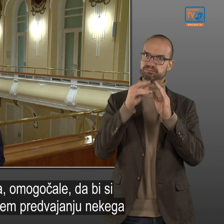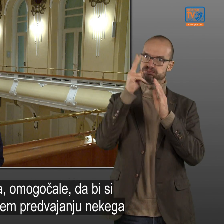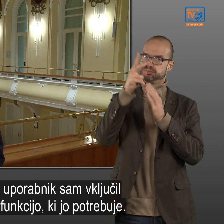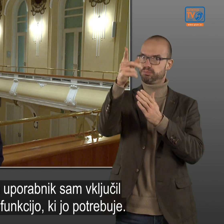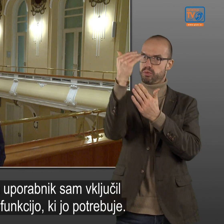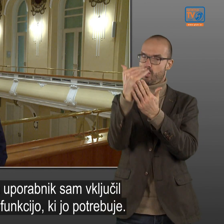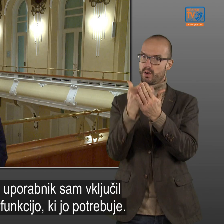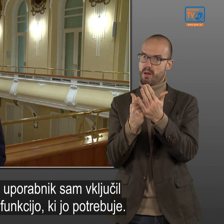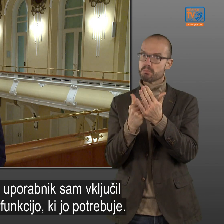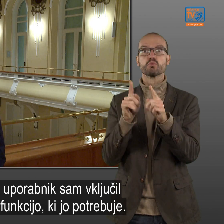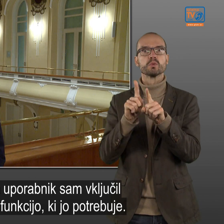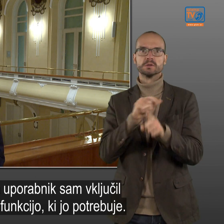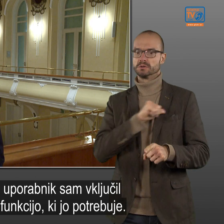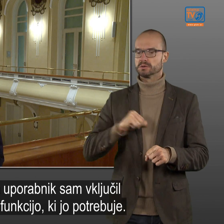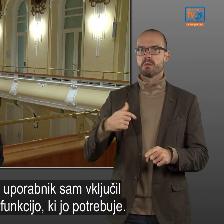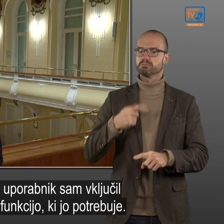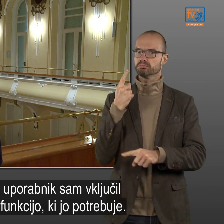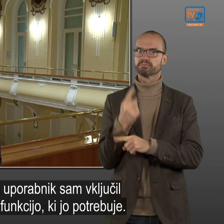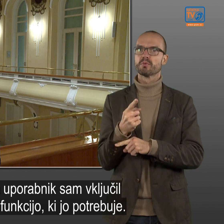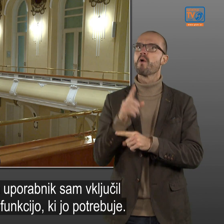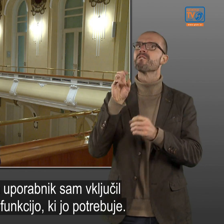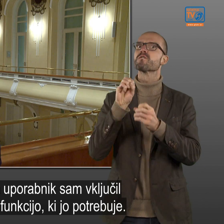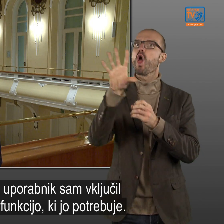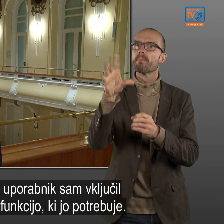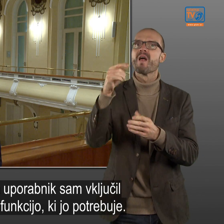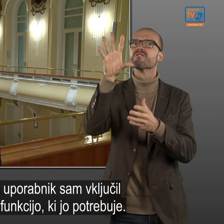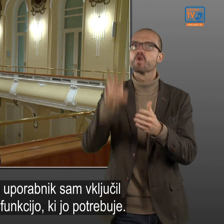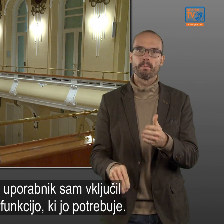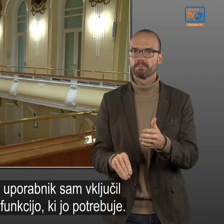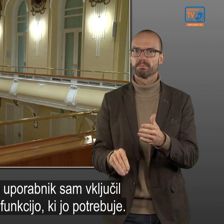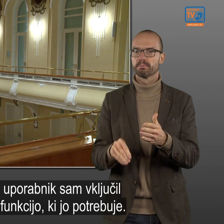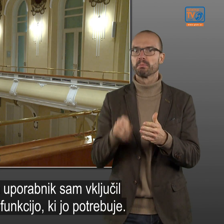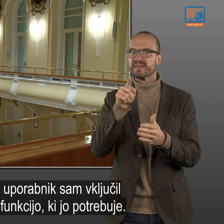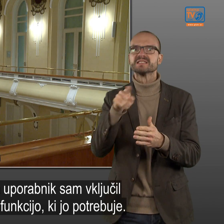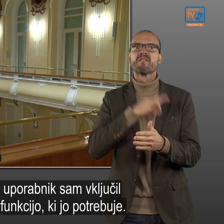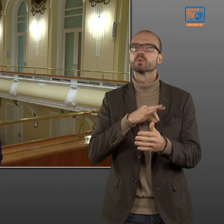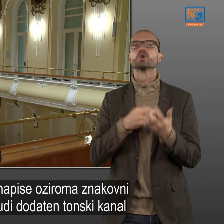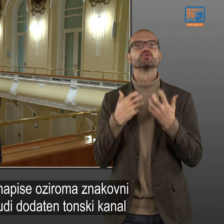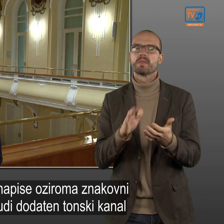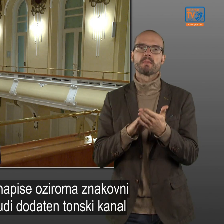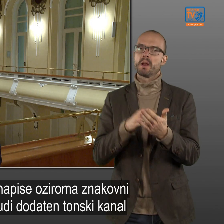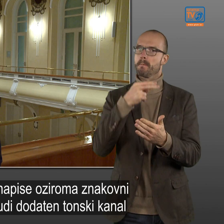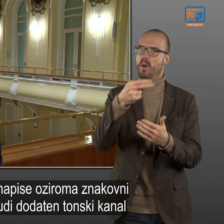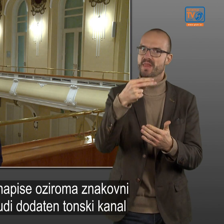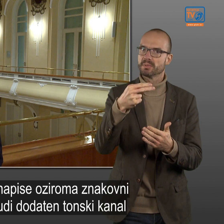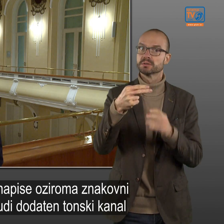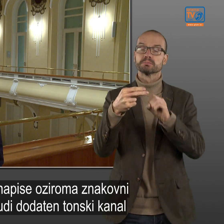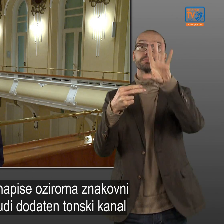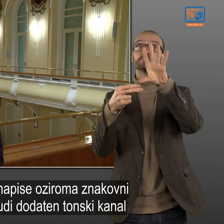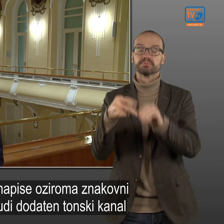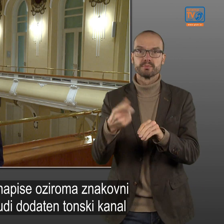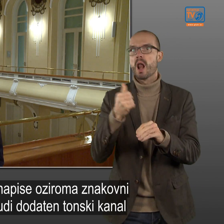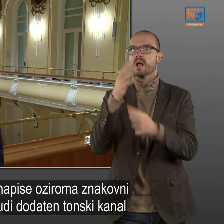predvajanju nekega programa uporabnik sam vključil ali izključil funkcijo, ki jo potrebuje, bodisi podnapis oziroma